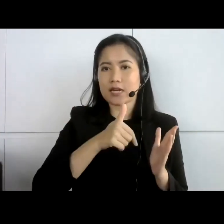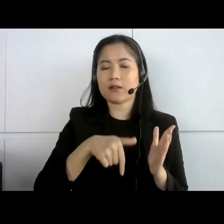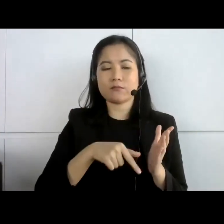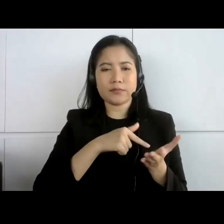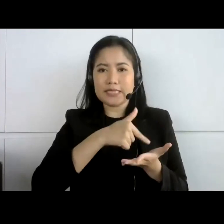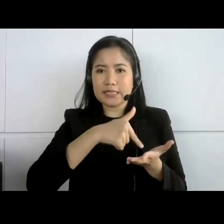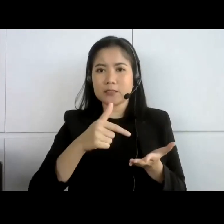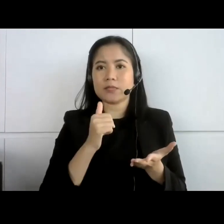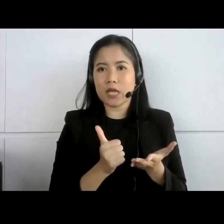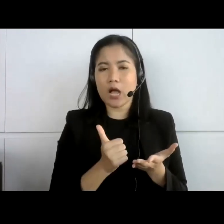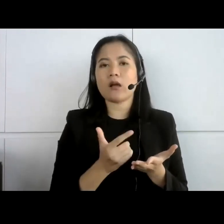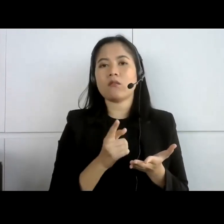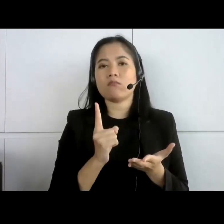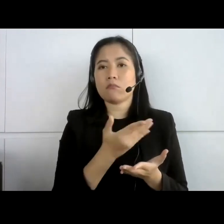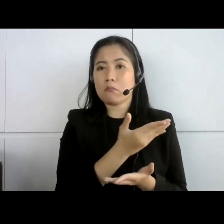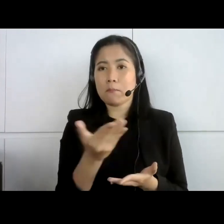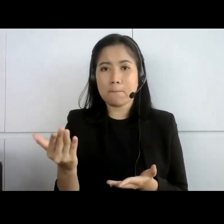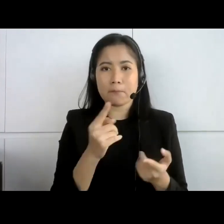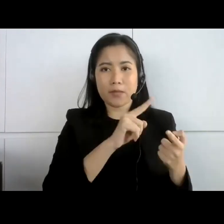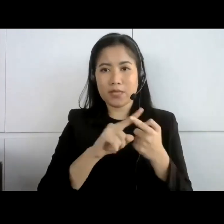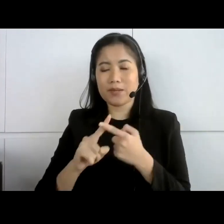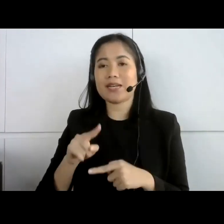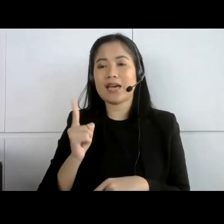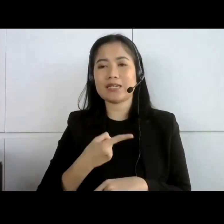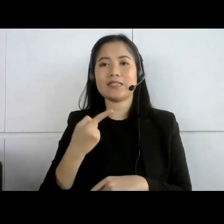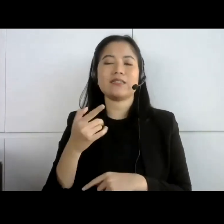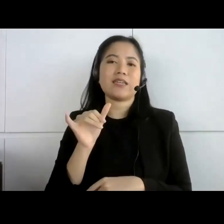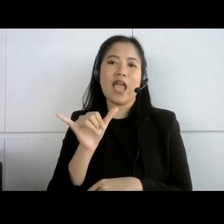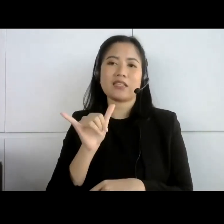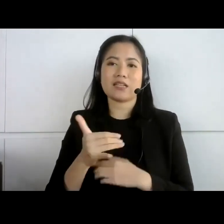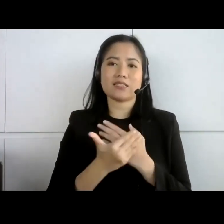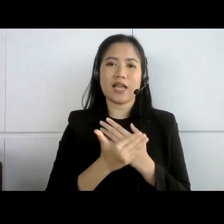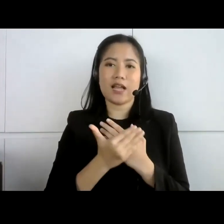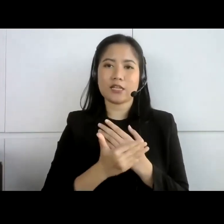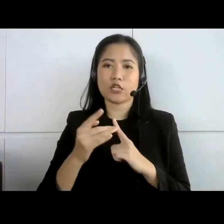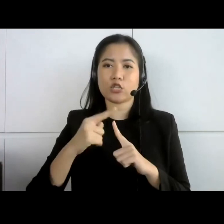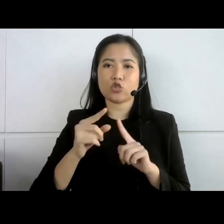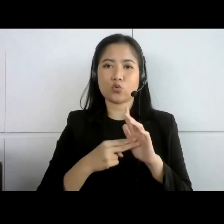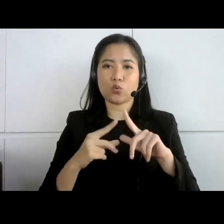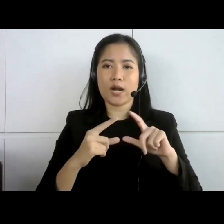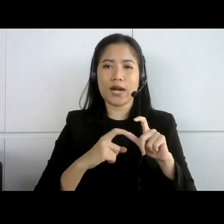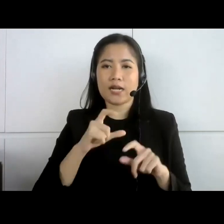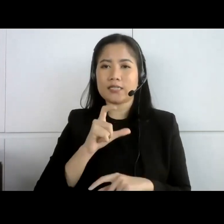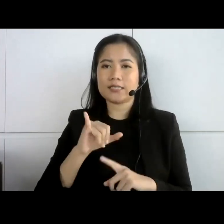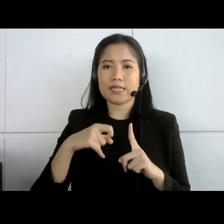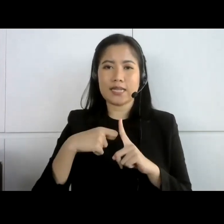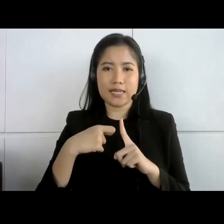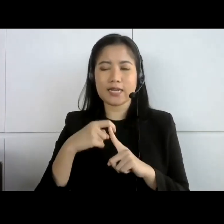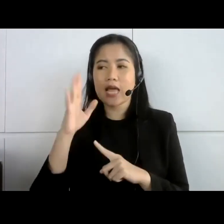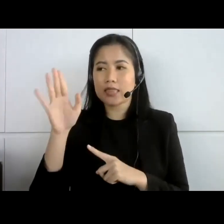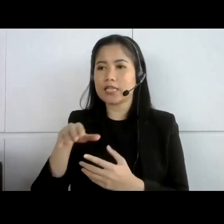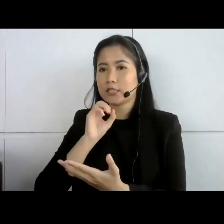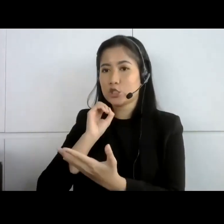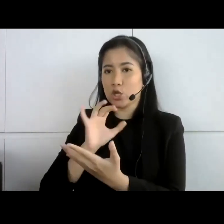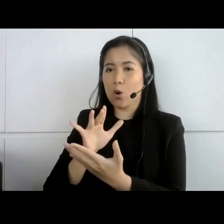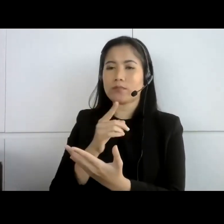chat. Kemudian nanti rekan-rekan dari Yayasan Sayangi Tunas Cilik ataupun Save the Children akan mencoba menjawabnya satu persatu, tapi tidak dalam